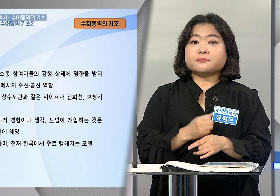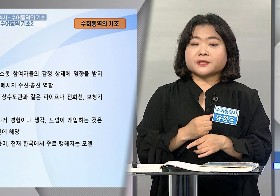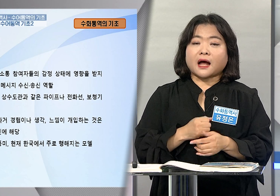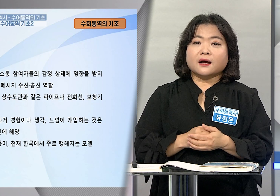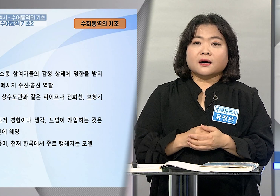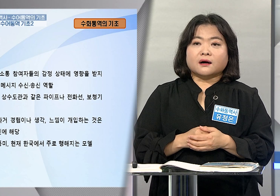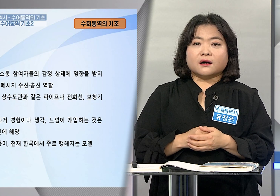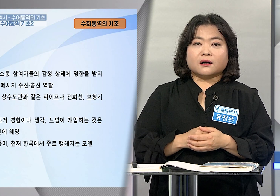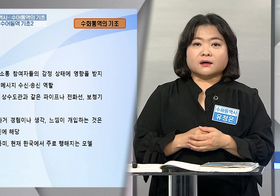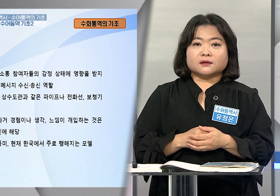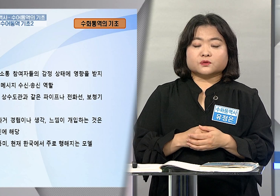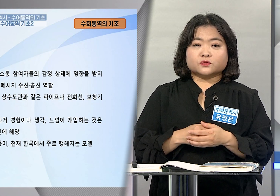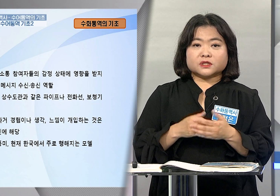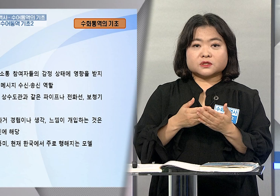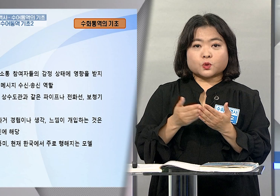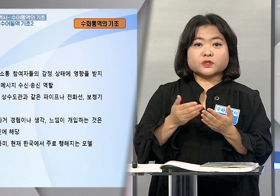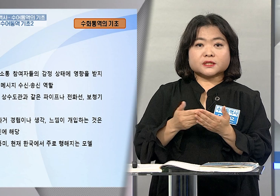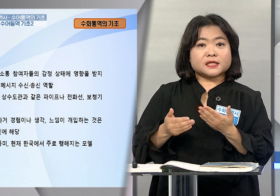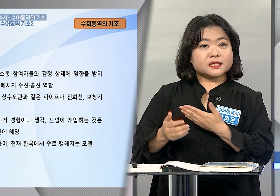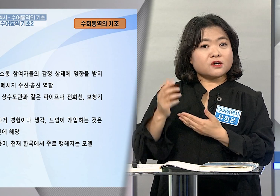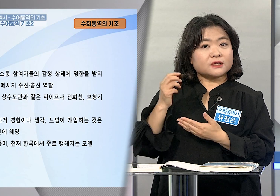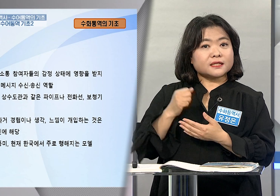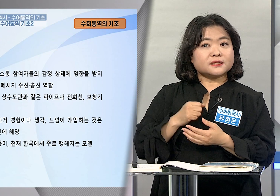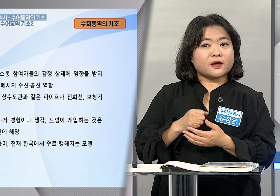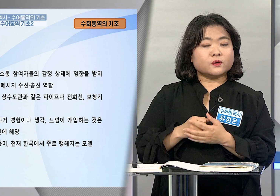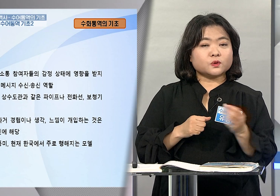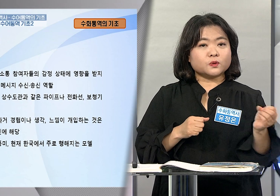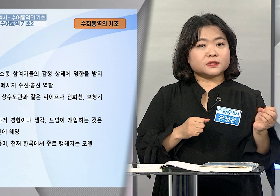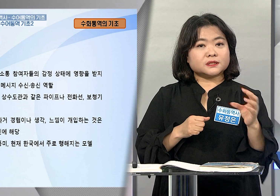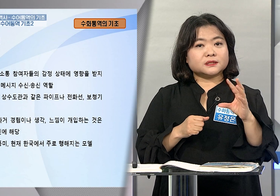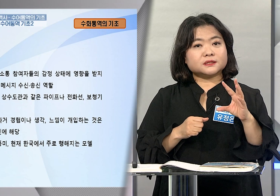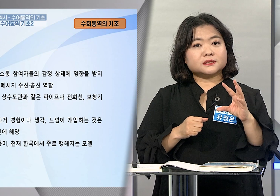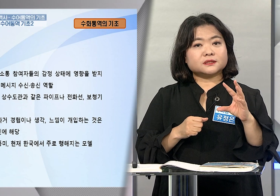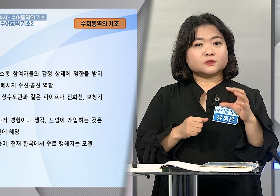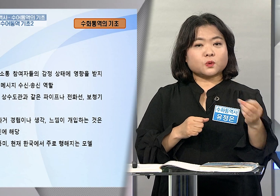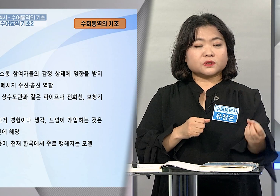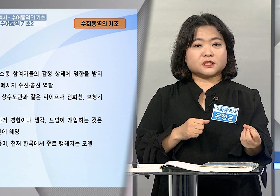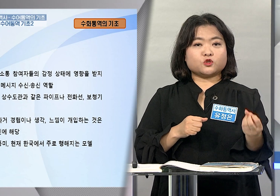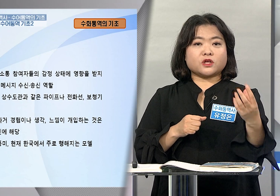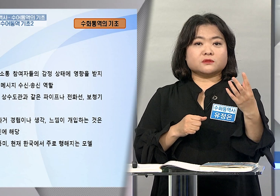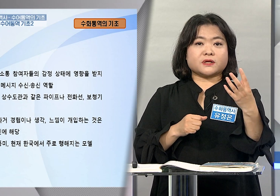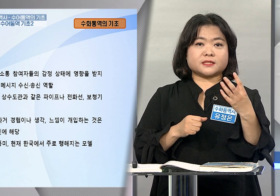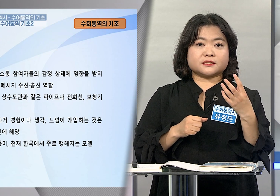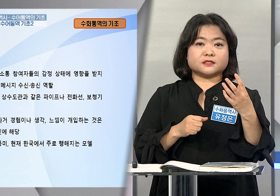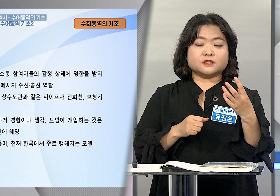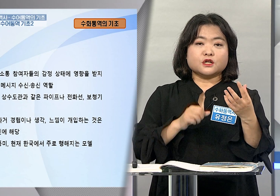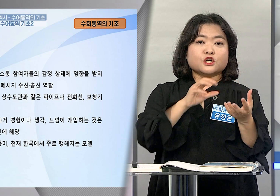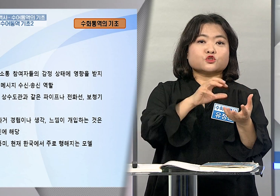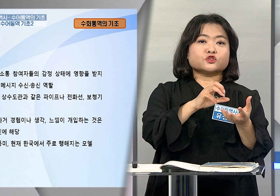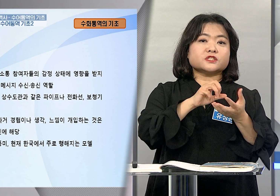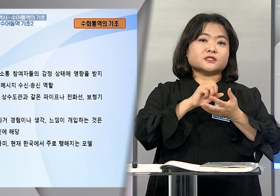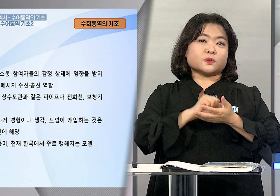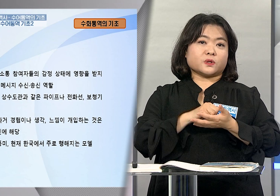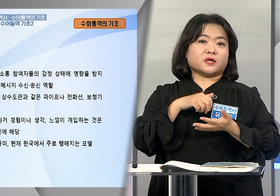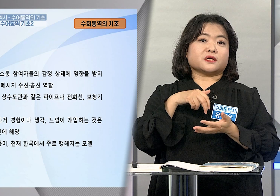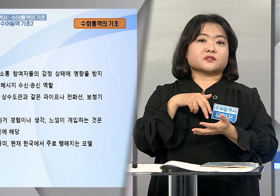합니다. 우리 도식이 기억나시나요? 송신이 되는 메시지를